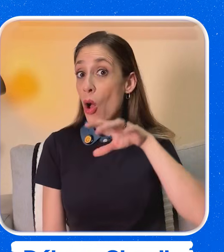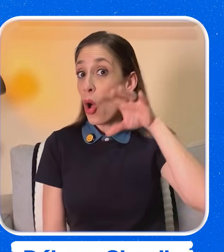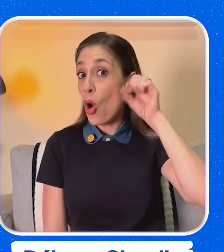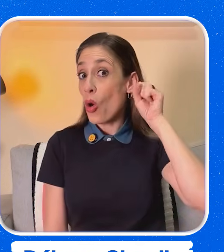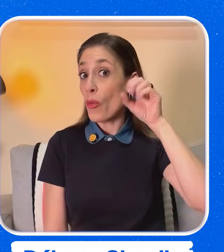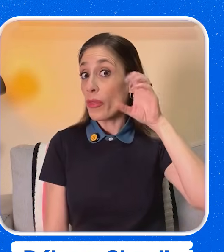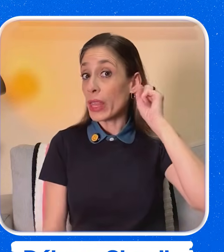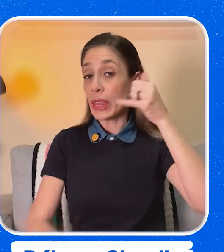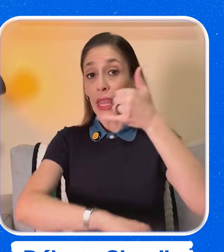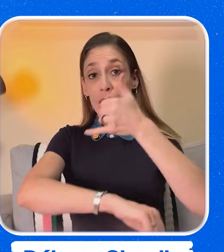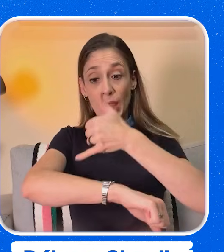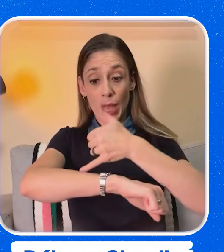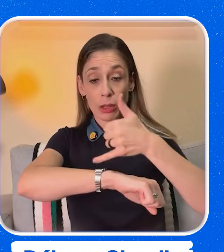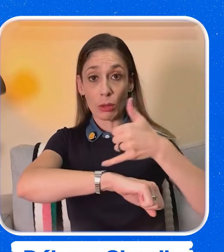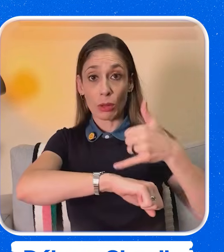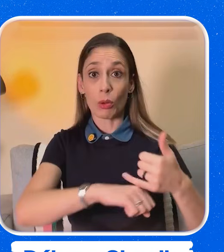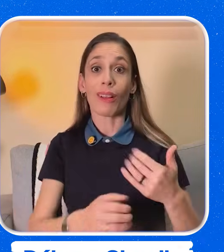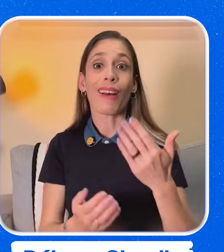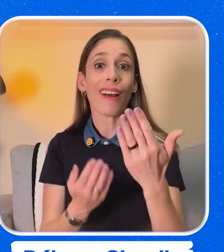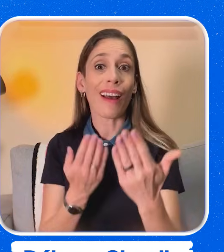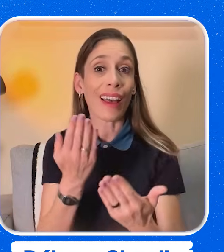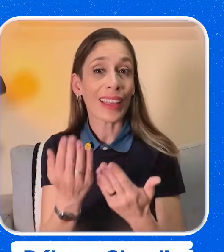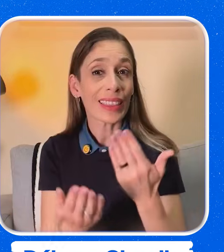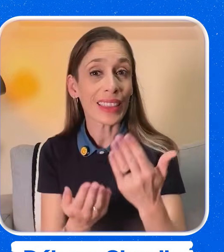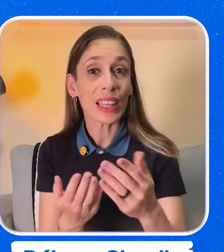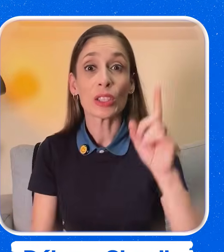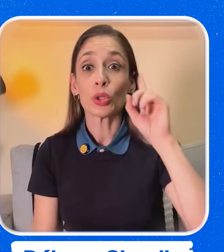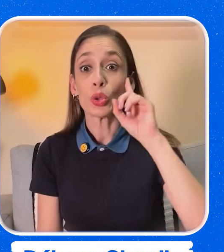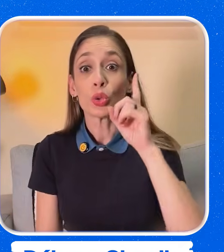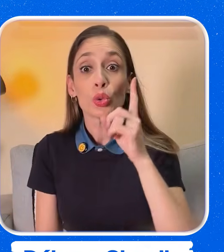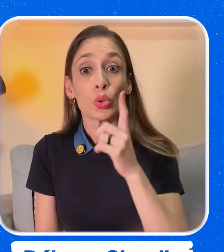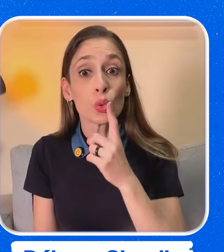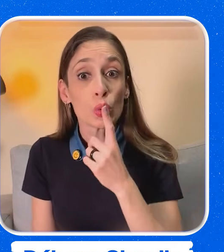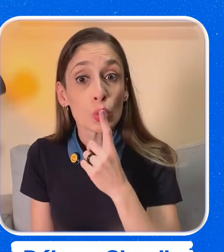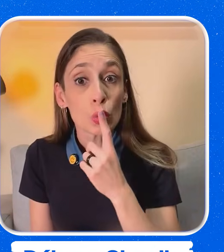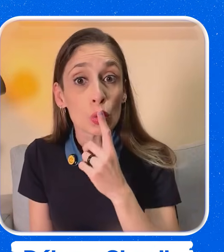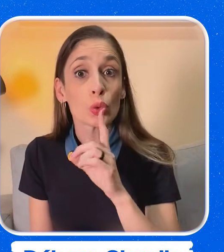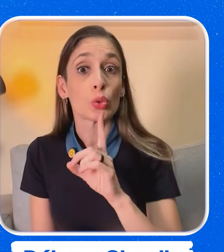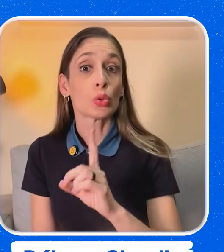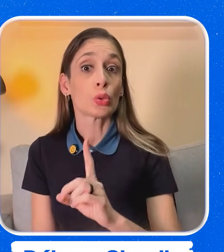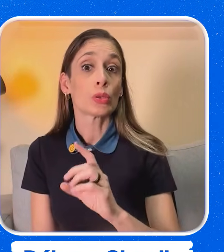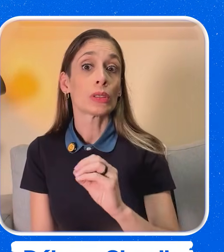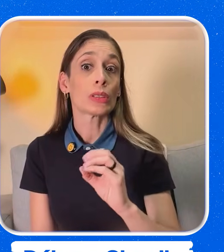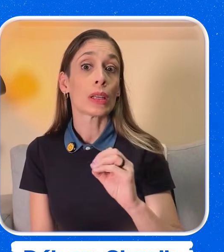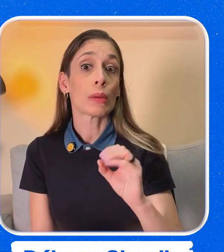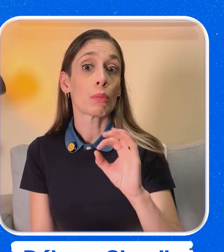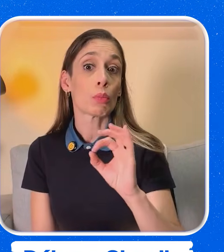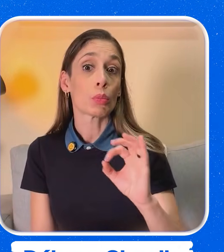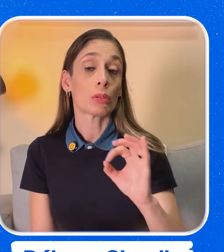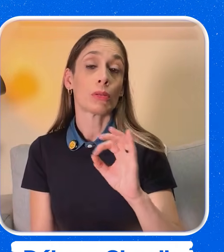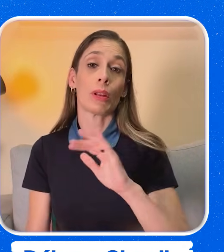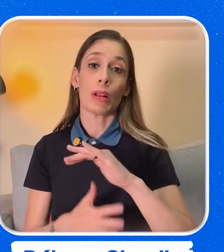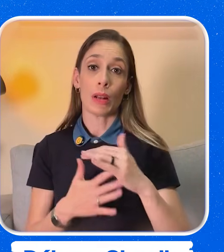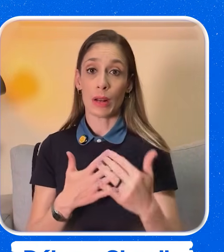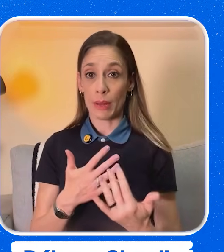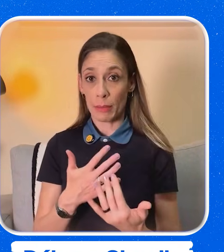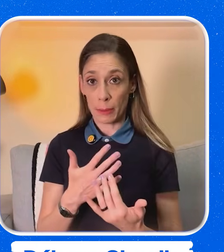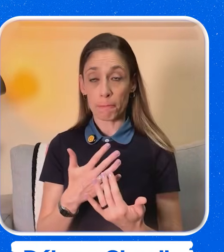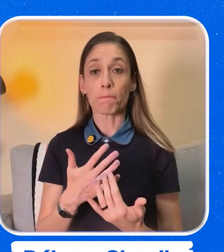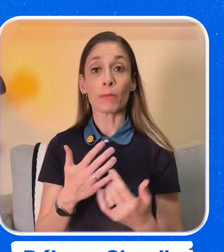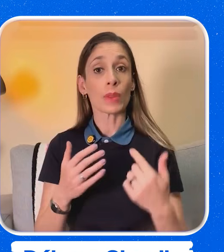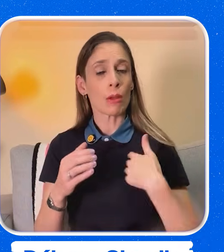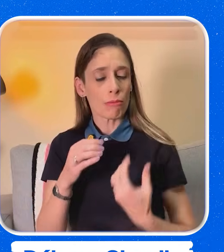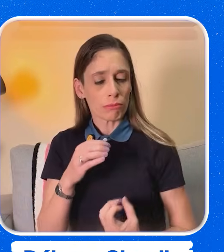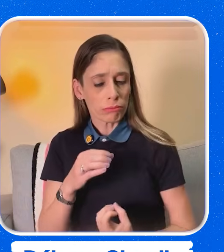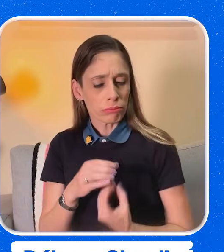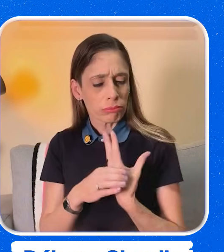pessoas surdas 100% em Libras. Eu produzo conteúdos, né, em Libras dentro da